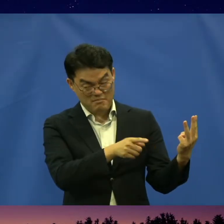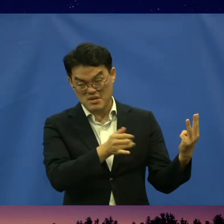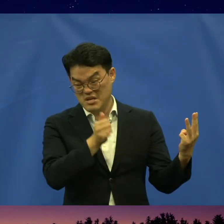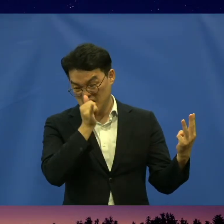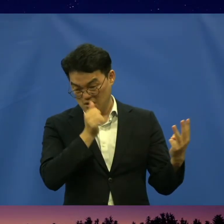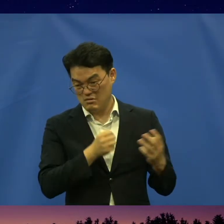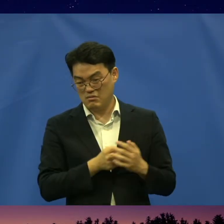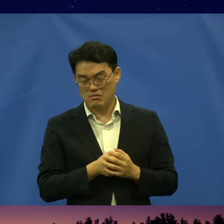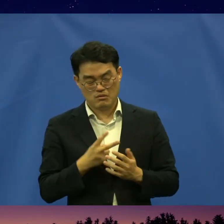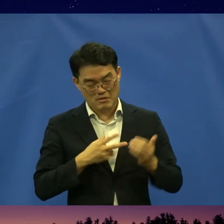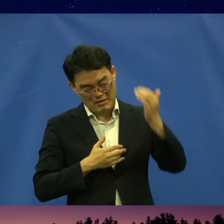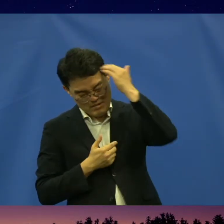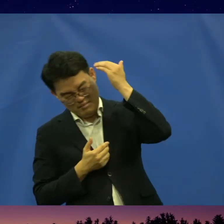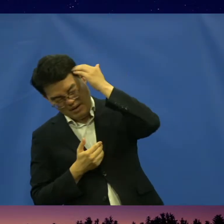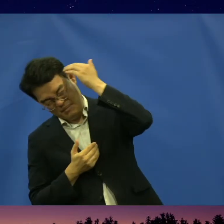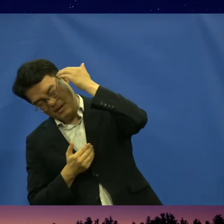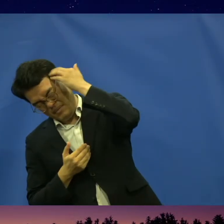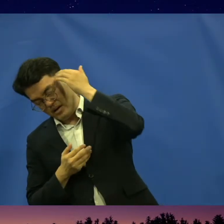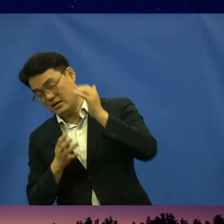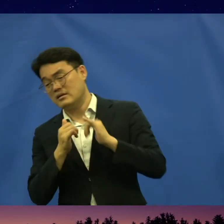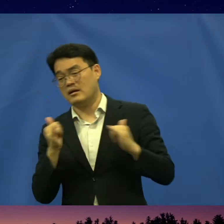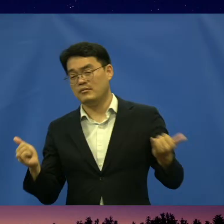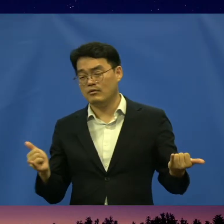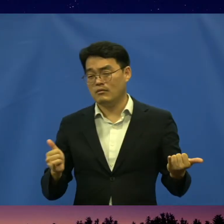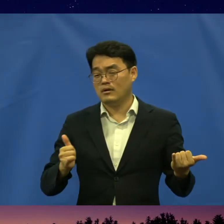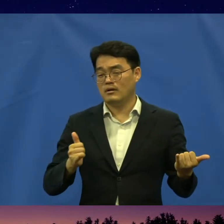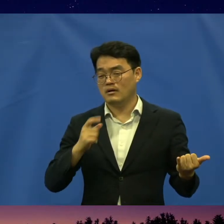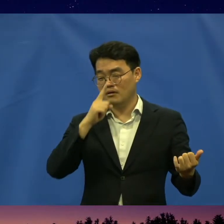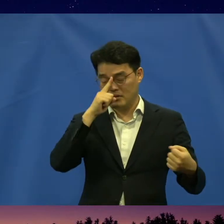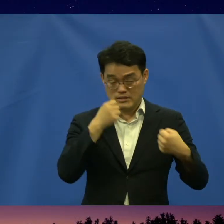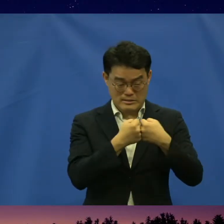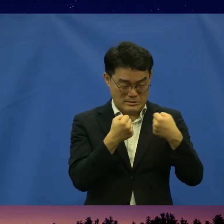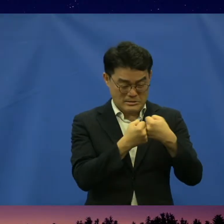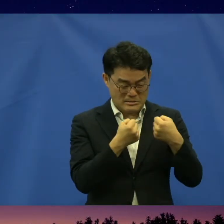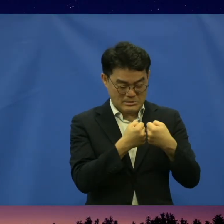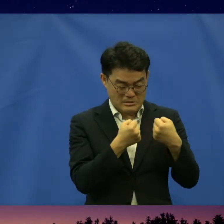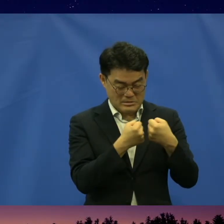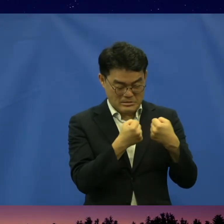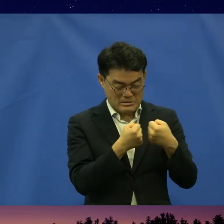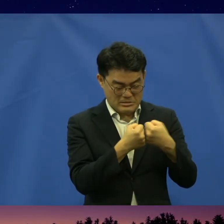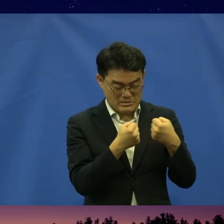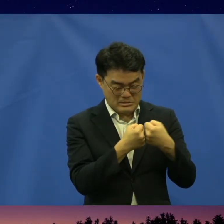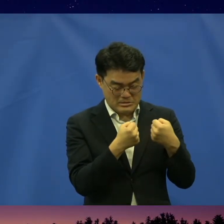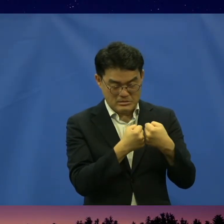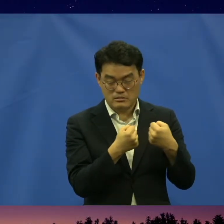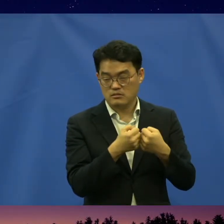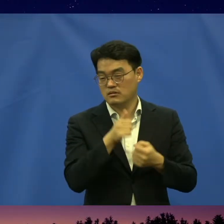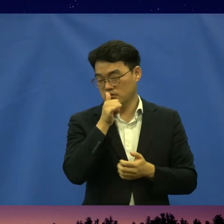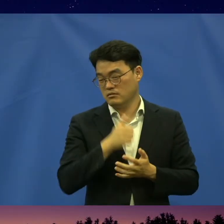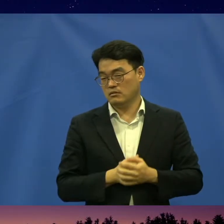느헤미야가 방해자들과 싸움을 하는데요. 이 방해자들은 어디에나 나타나는 것입니다.